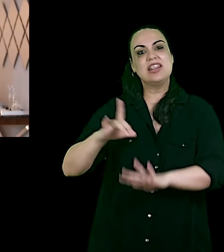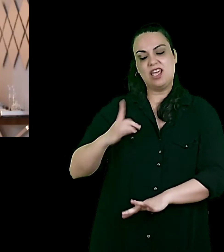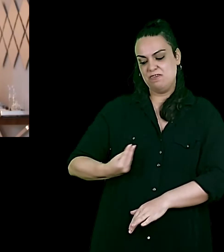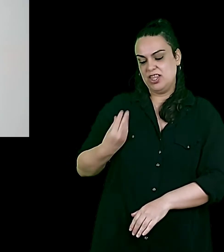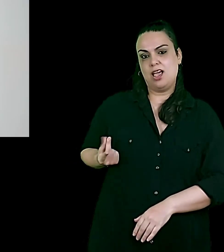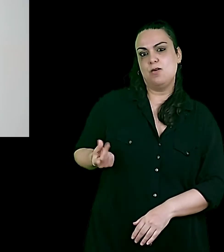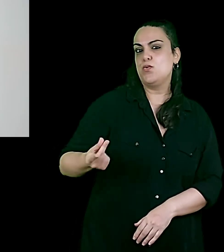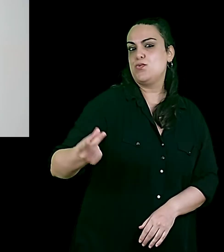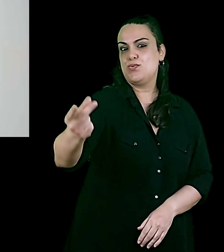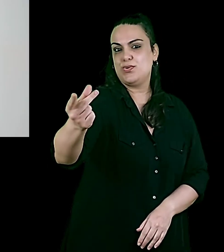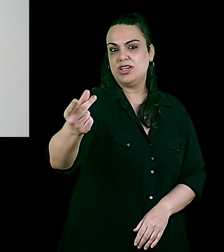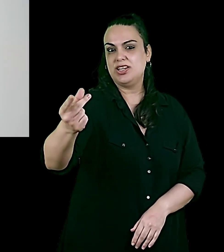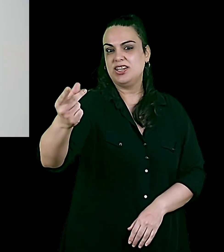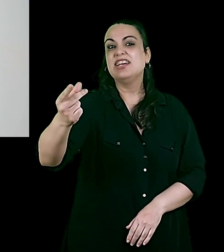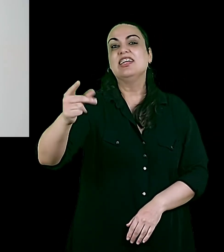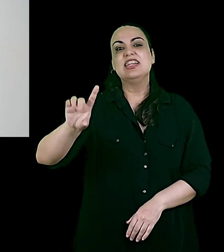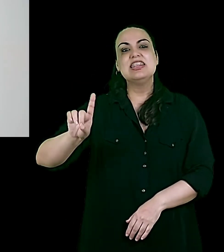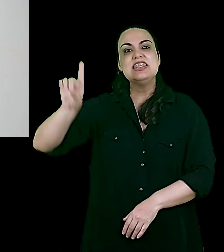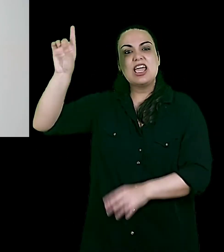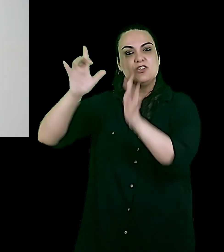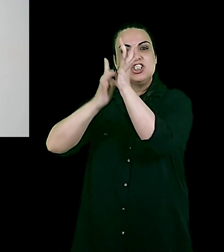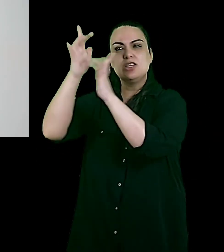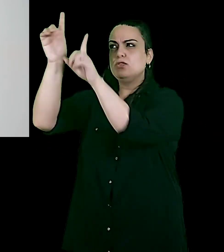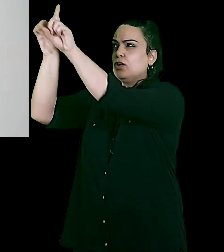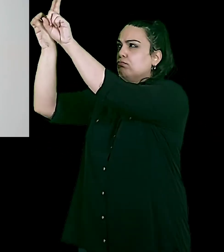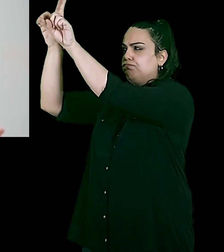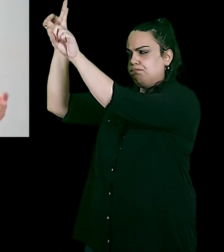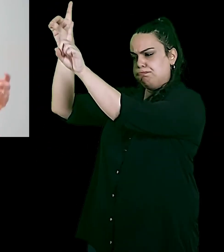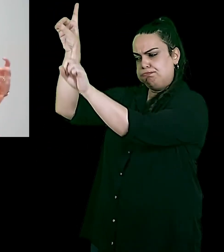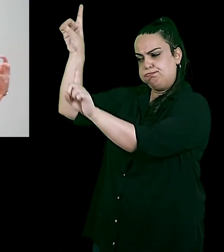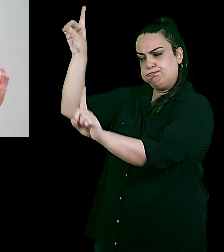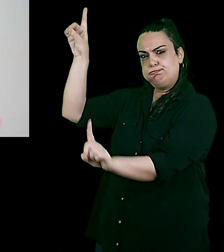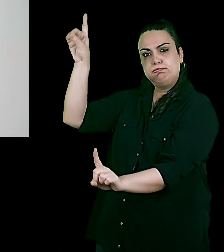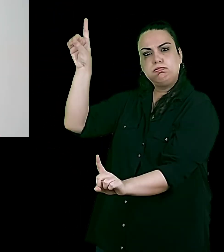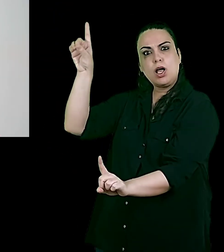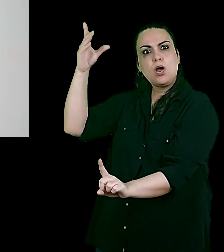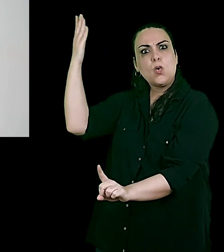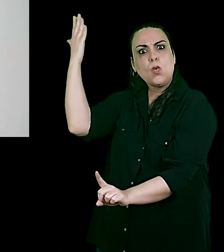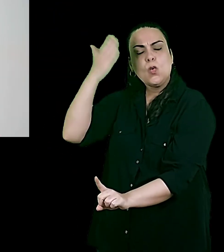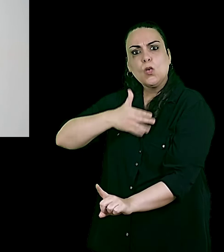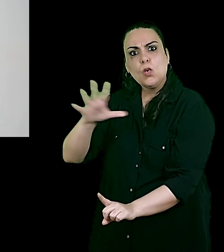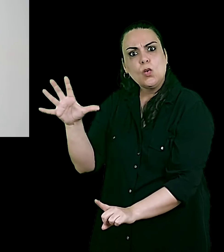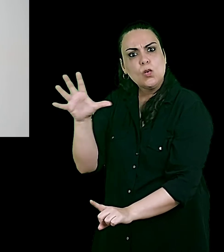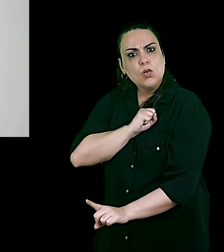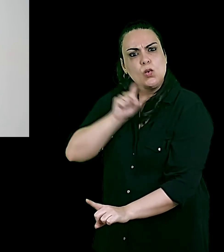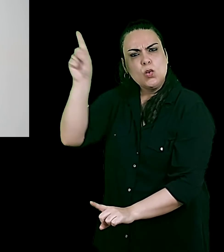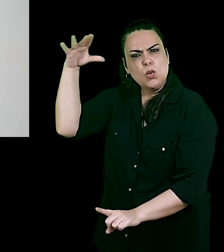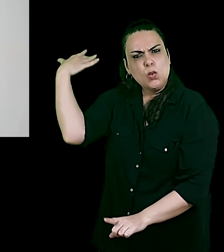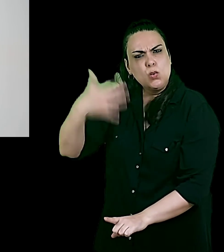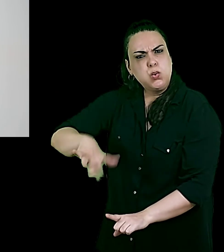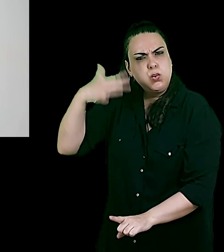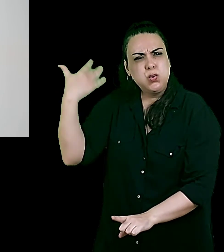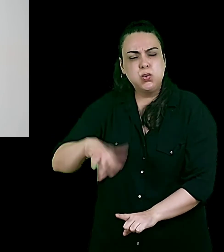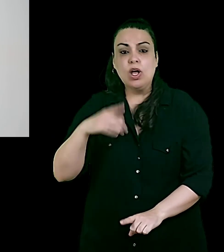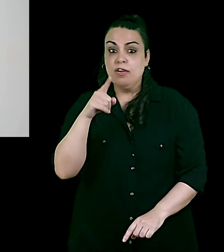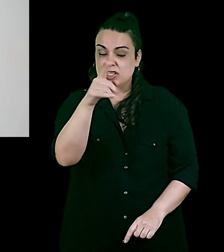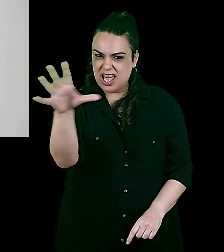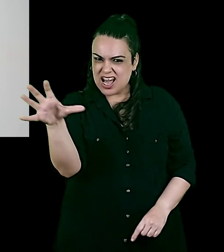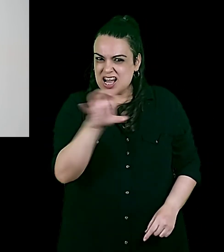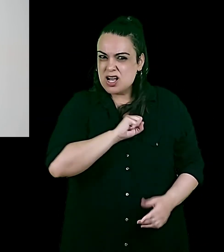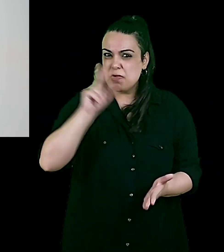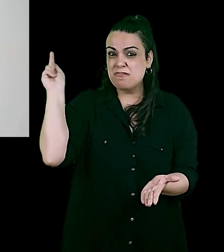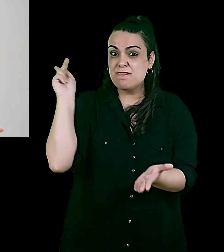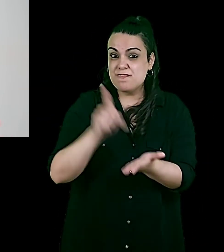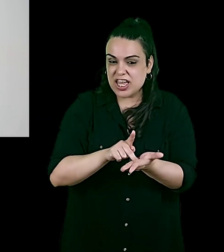expressão máxima do amor de Deus. O que eu estou querendo dizer com isso? Quando a expressão do seu amor pelo chamado é verdadeira,